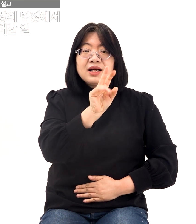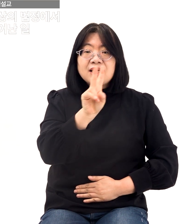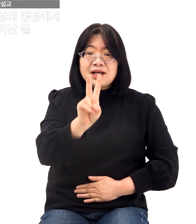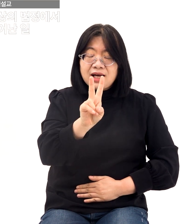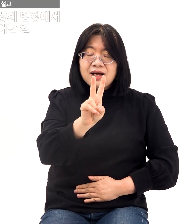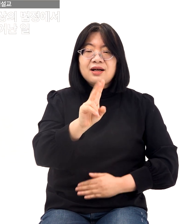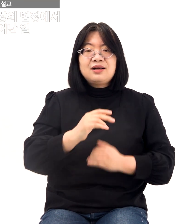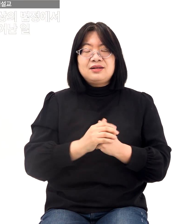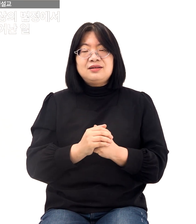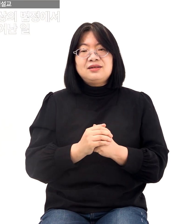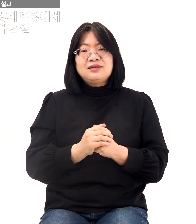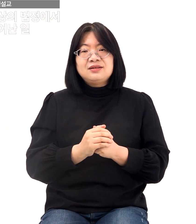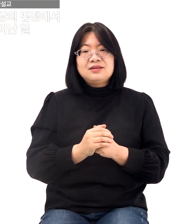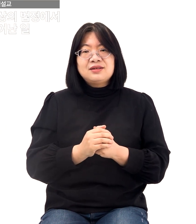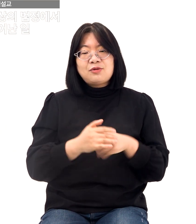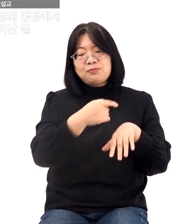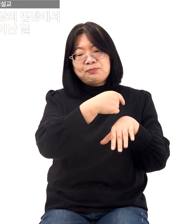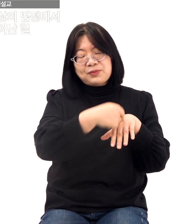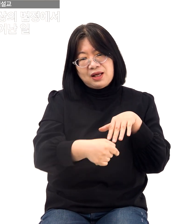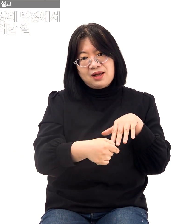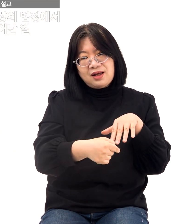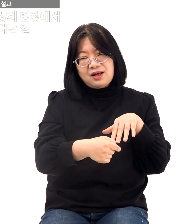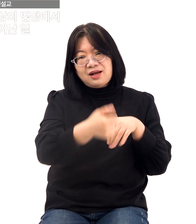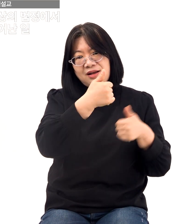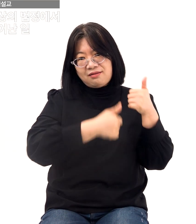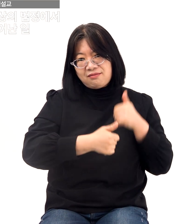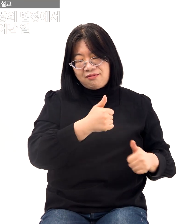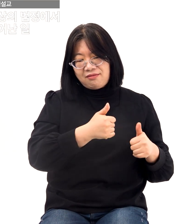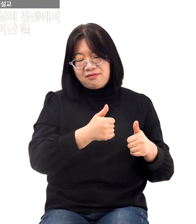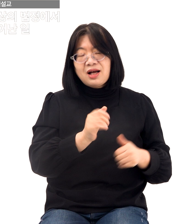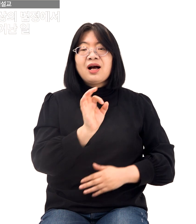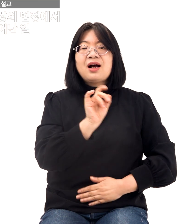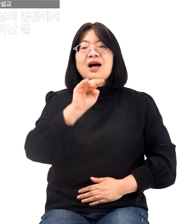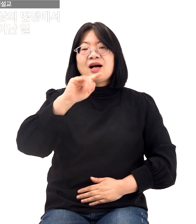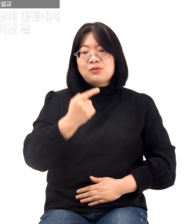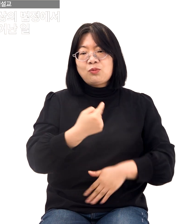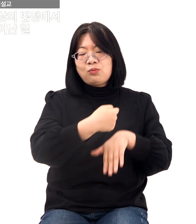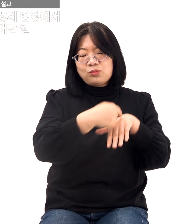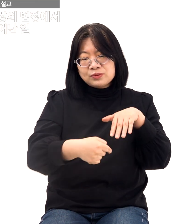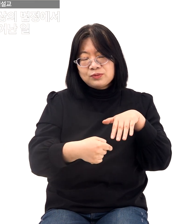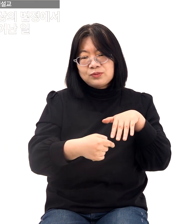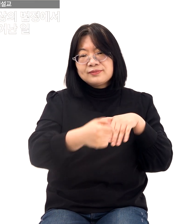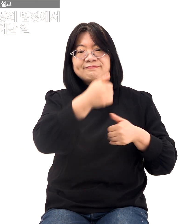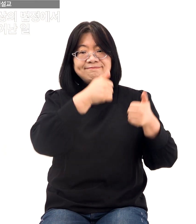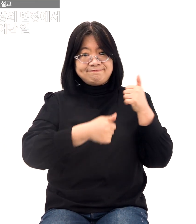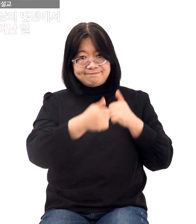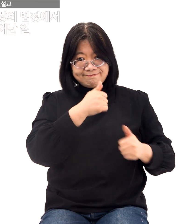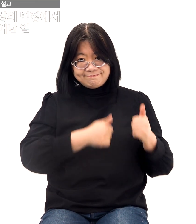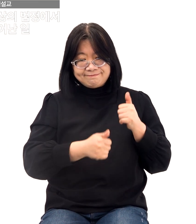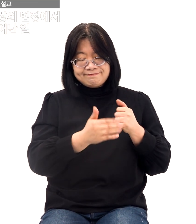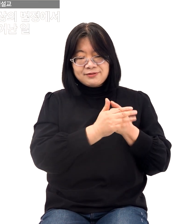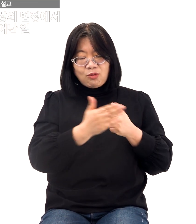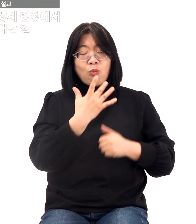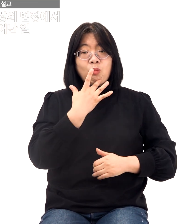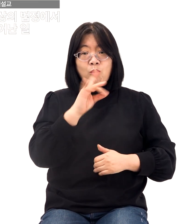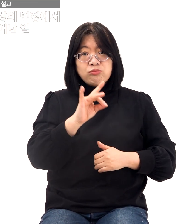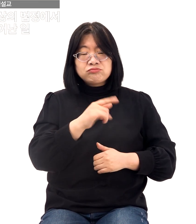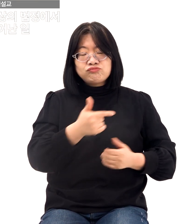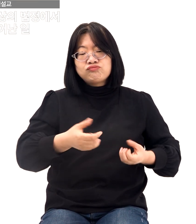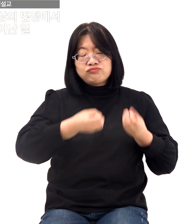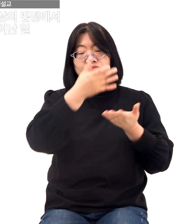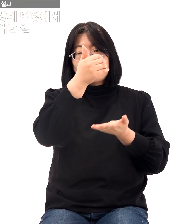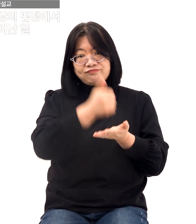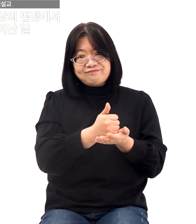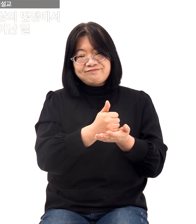스라야의 혈통입니다. 그래서 아론의 혈통이에요. 그러니까 당연히 제사장